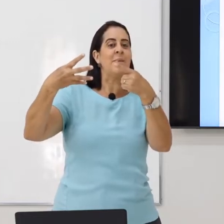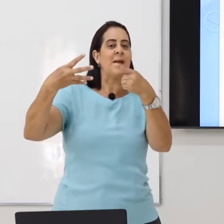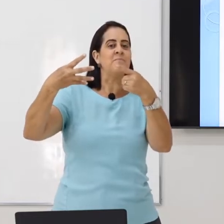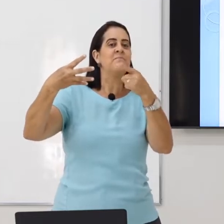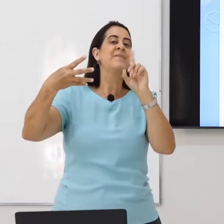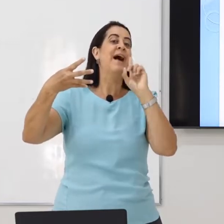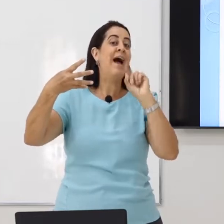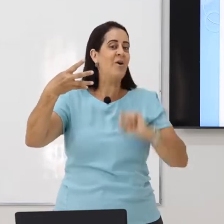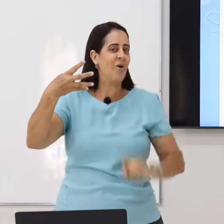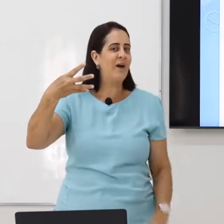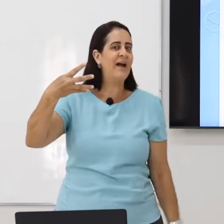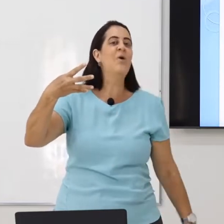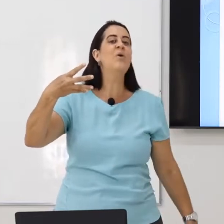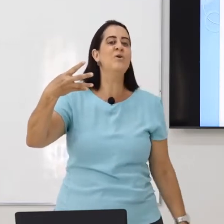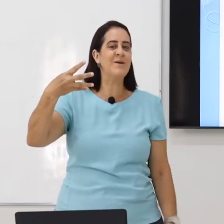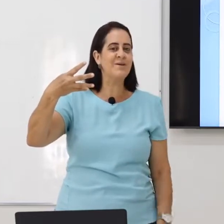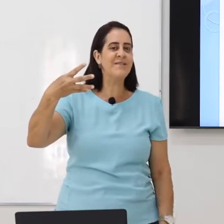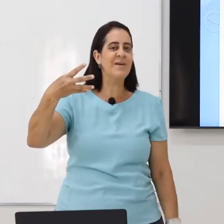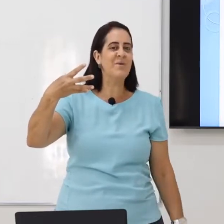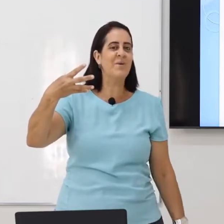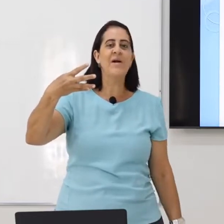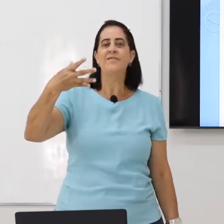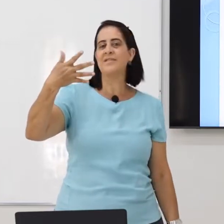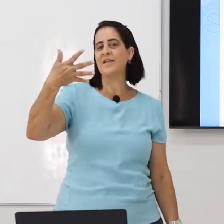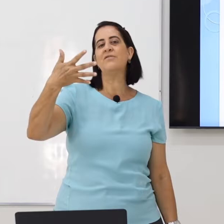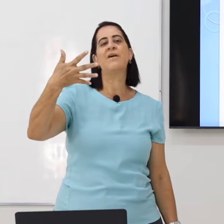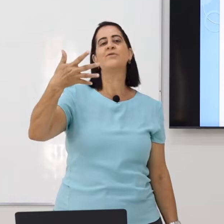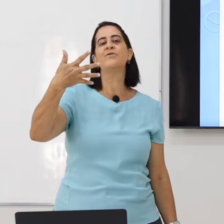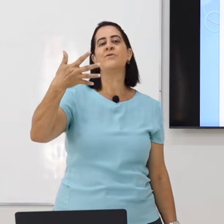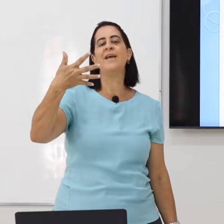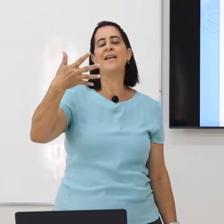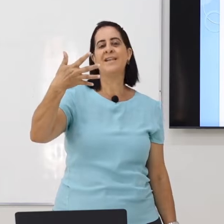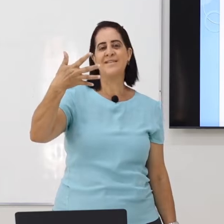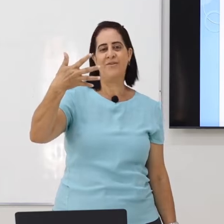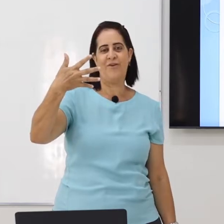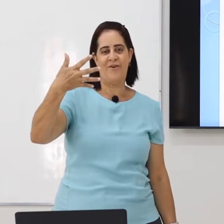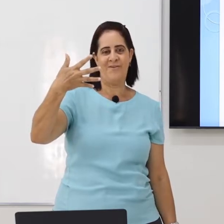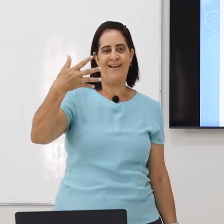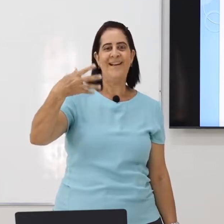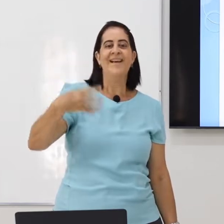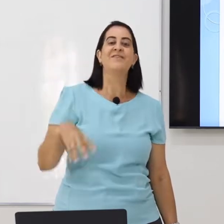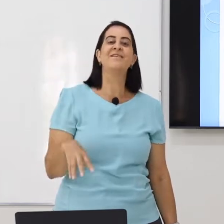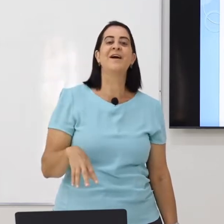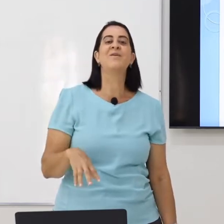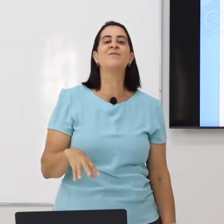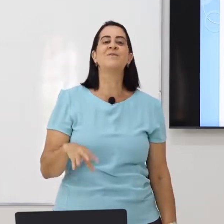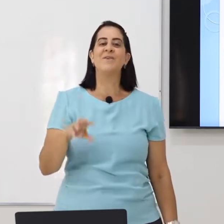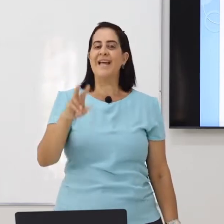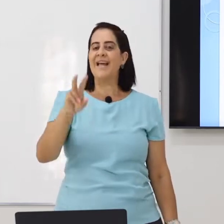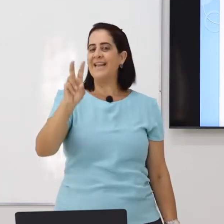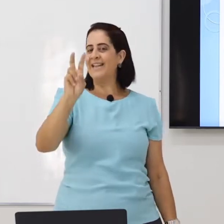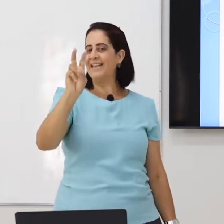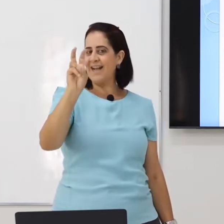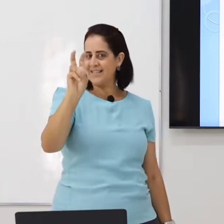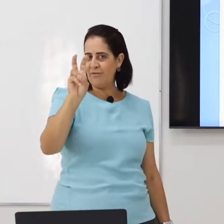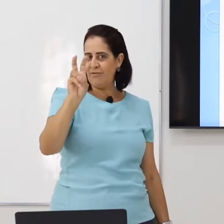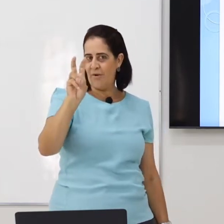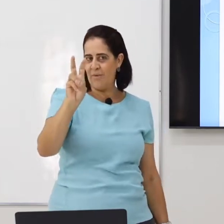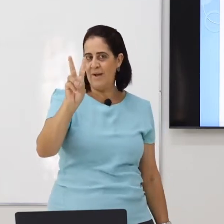também. Agora, o número 5, você não vai construir ele dessa forma. Você vai construir ele dessa forma,